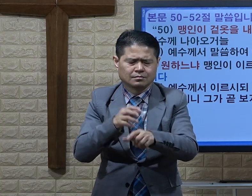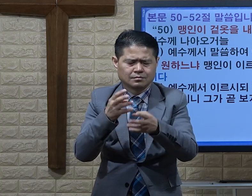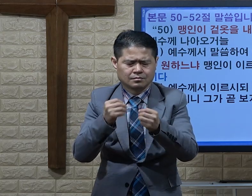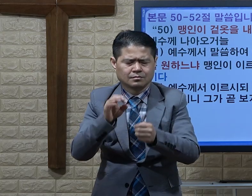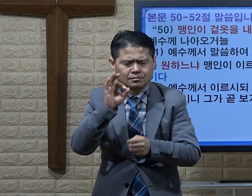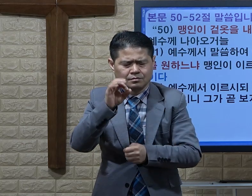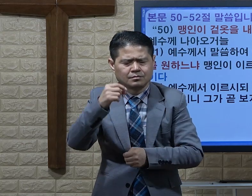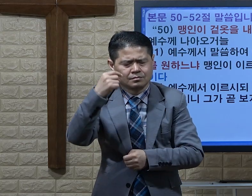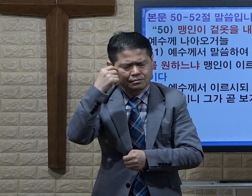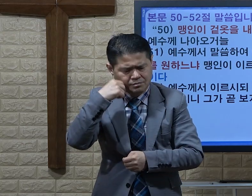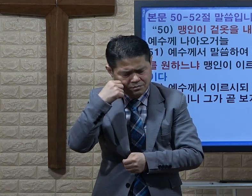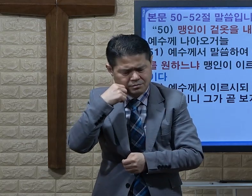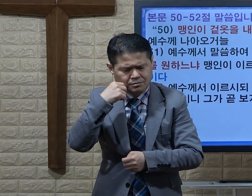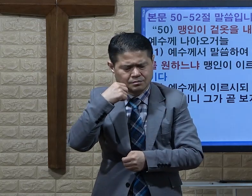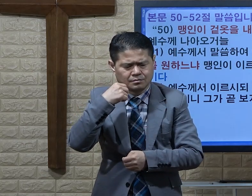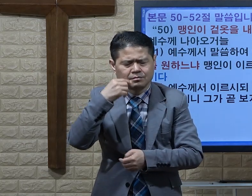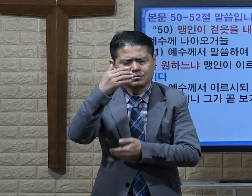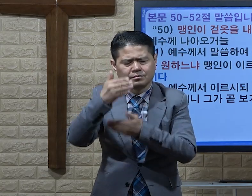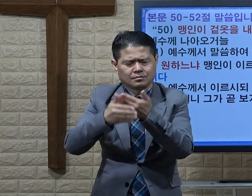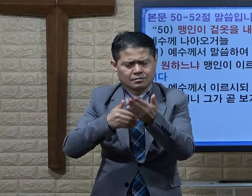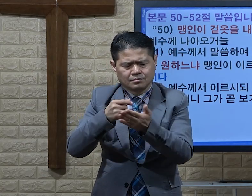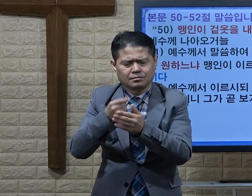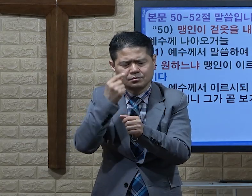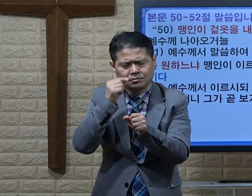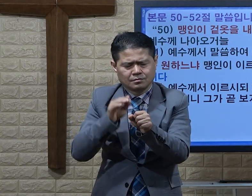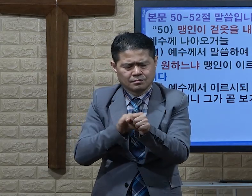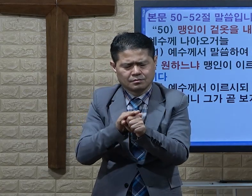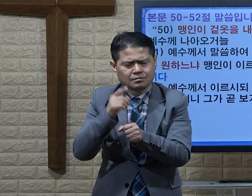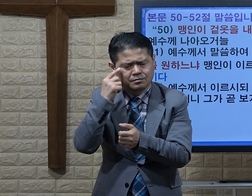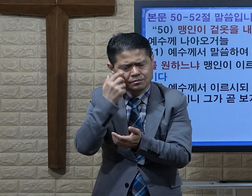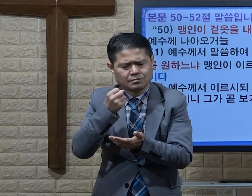그런 생활들을 제가 많이 목도하고 있습니다. 긍휼히 여겨 주옵소서.